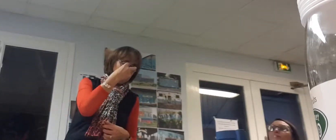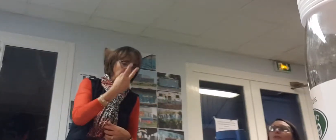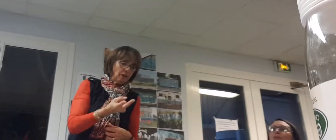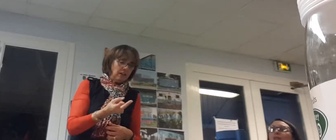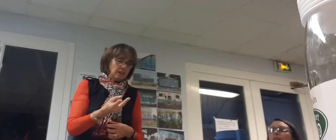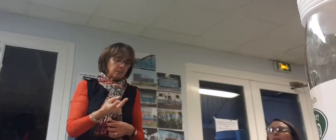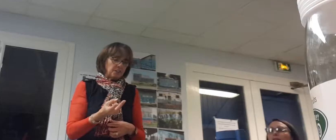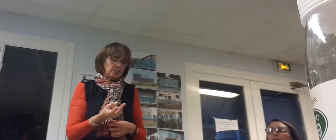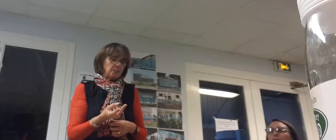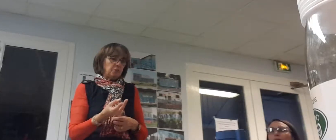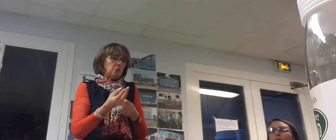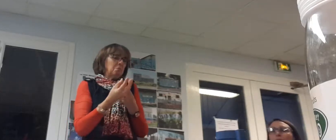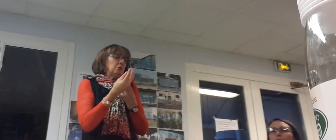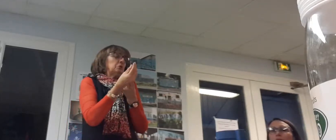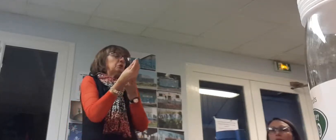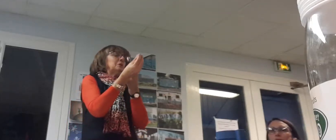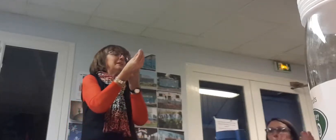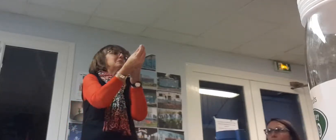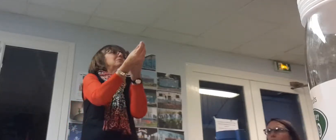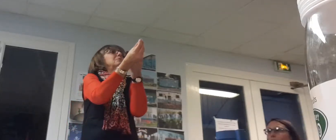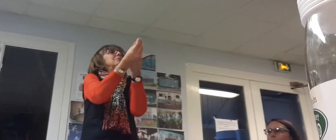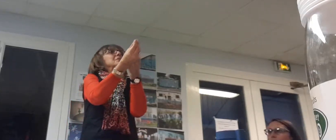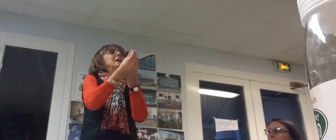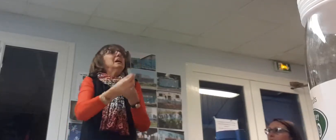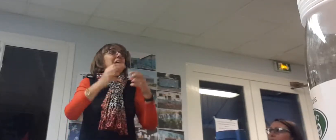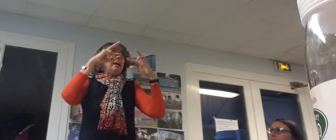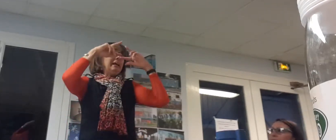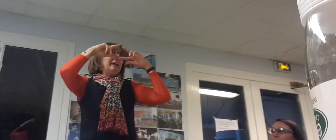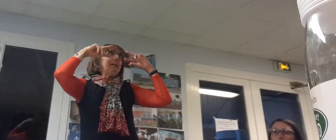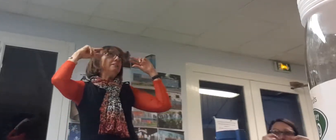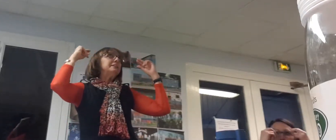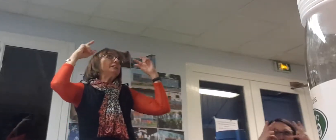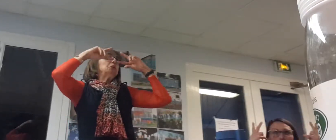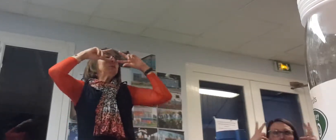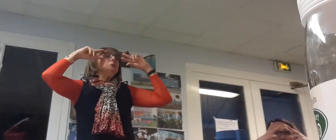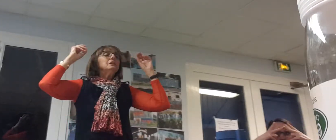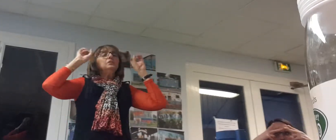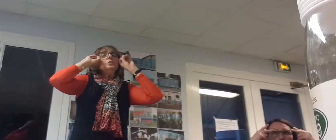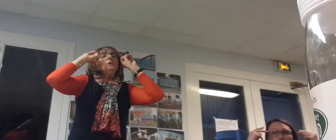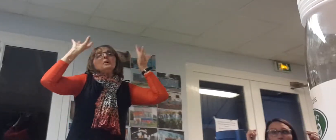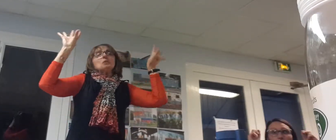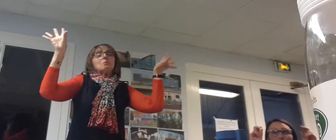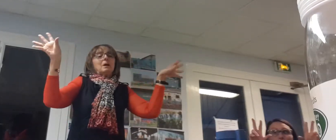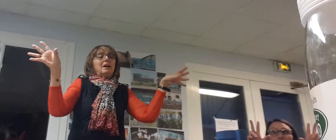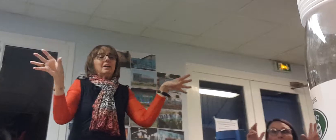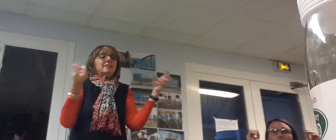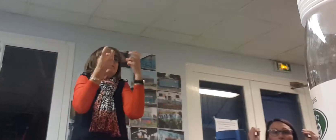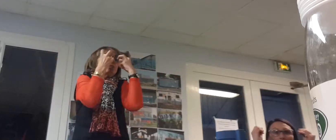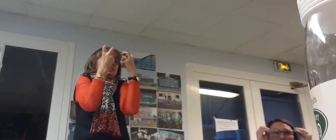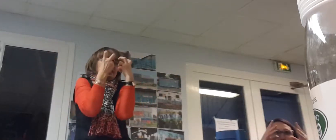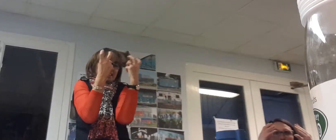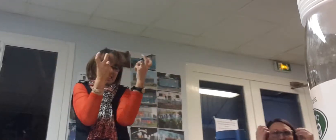voix qui sitôt m'enjola. Elle avait des yeux d'opale, qui